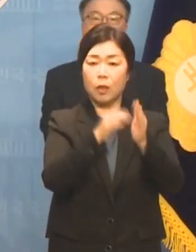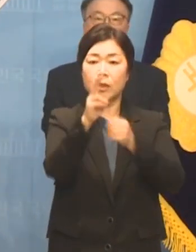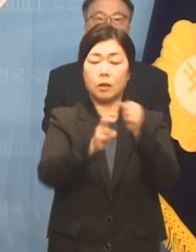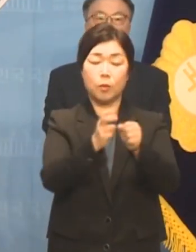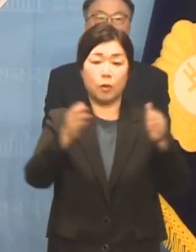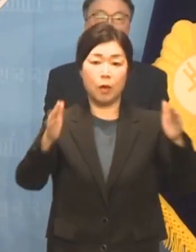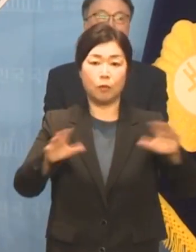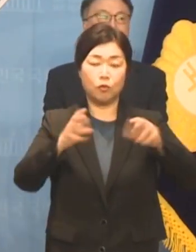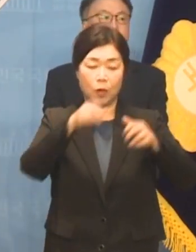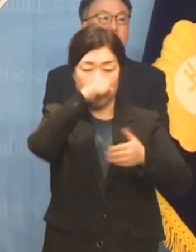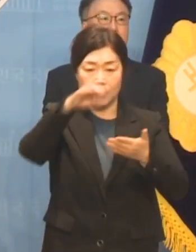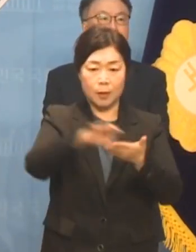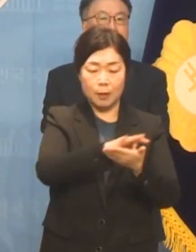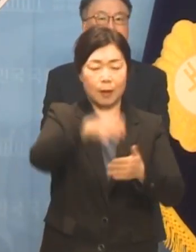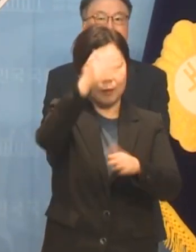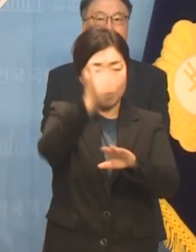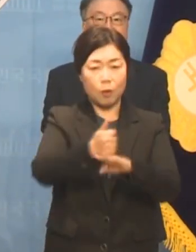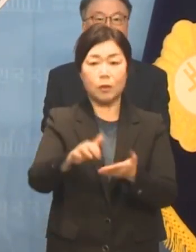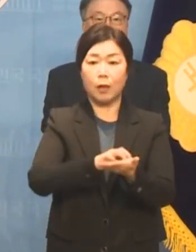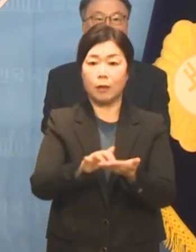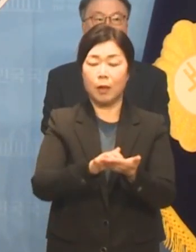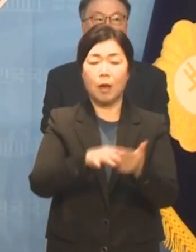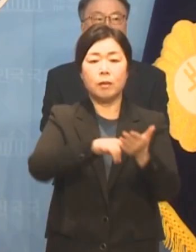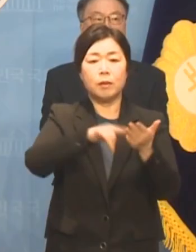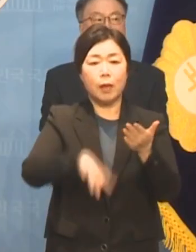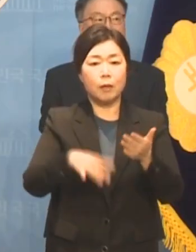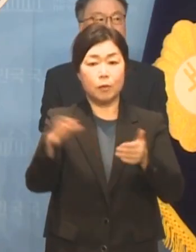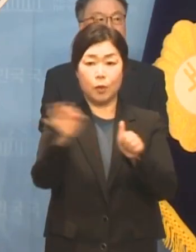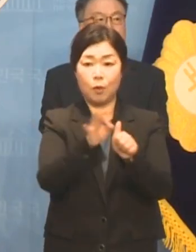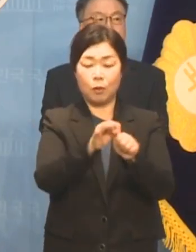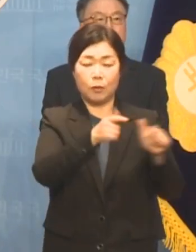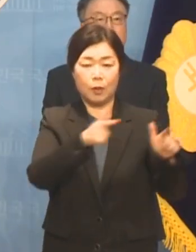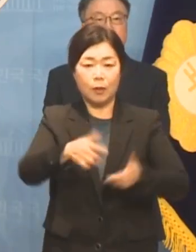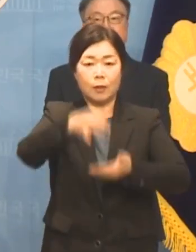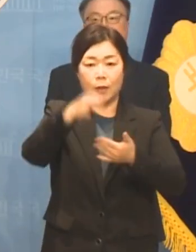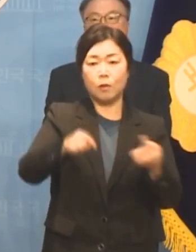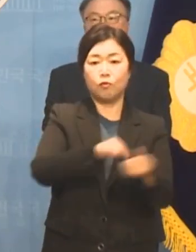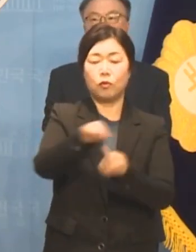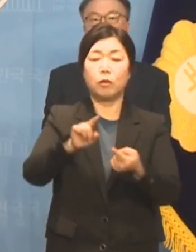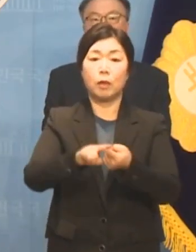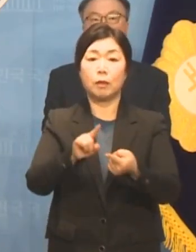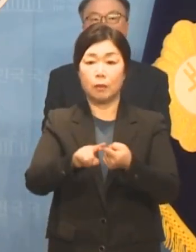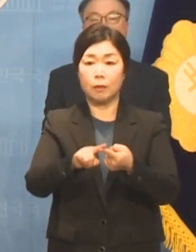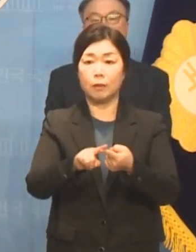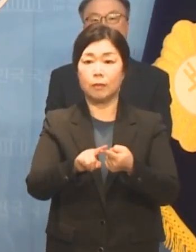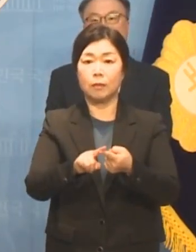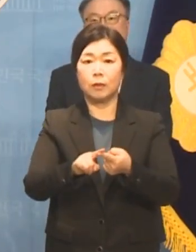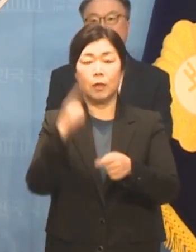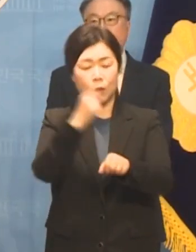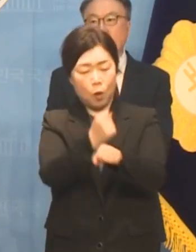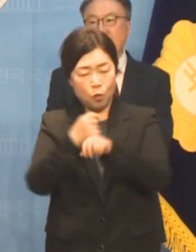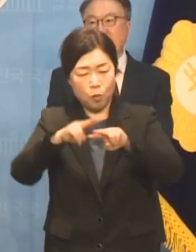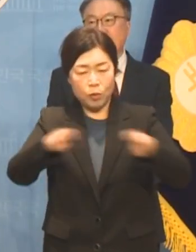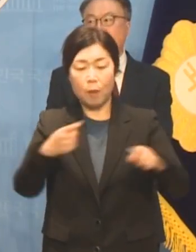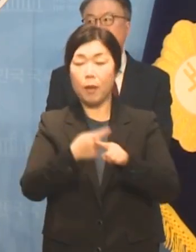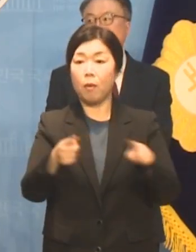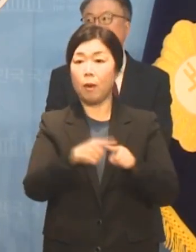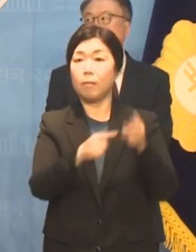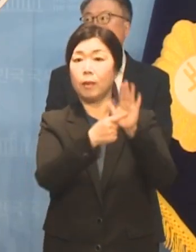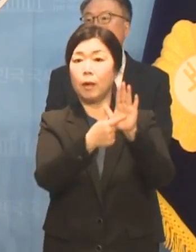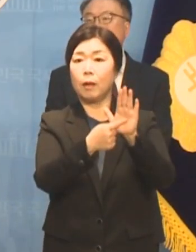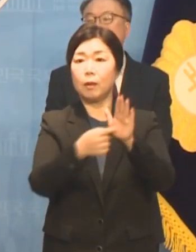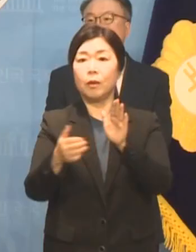20년간 국가의 예산 결산, 조세 및 연금 등 재정 운용에 관한 사항을 연구 분석 평가하며